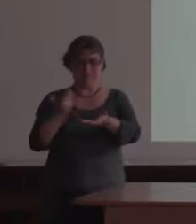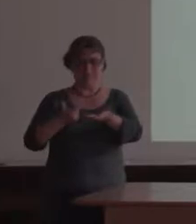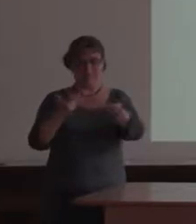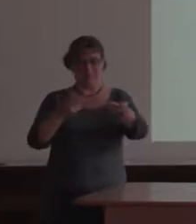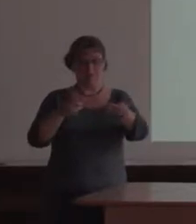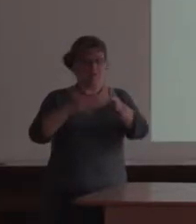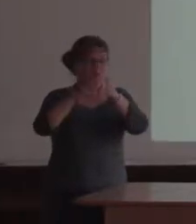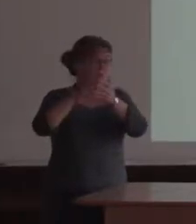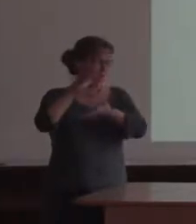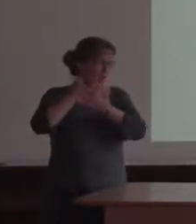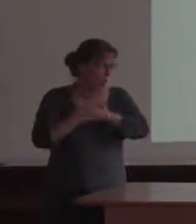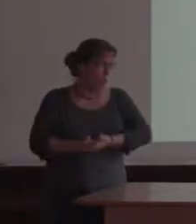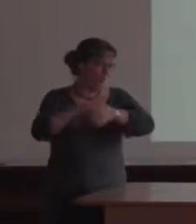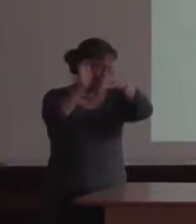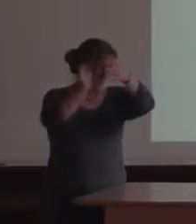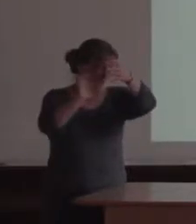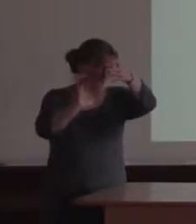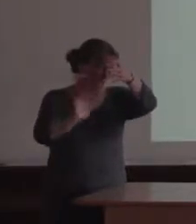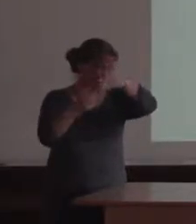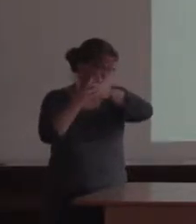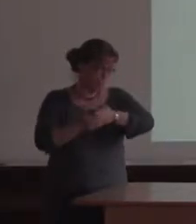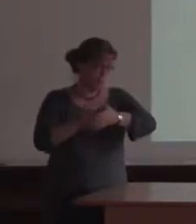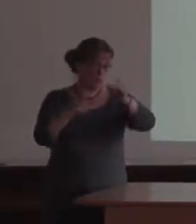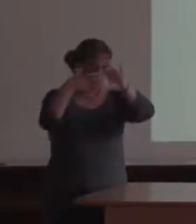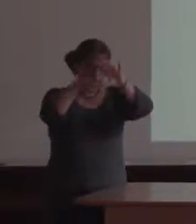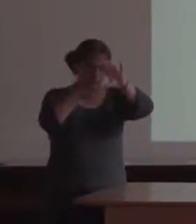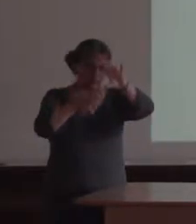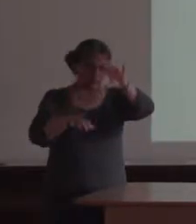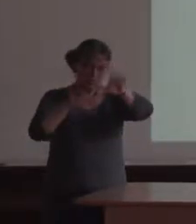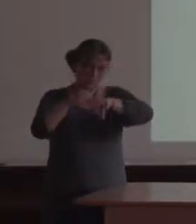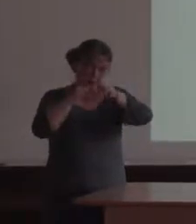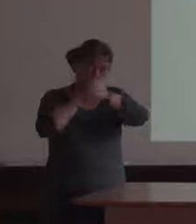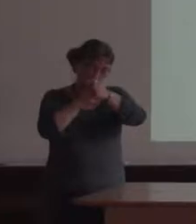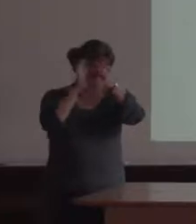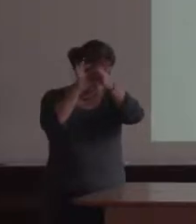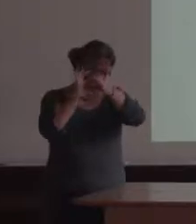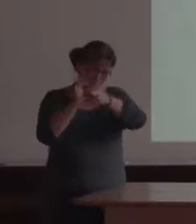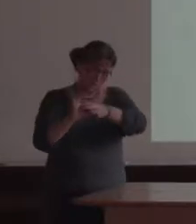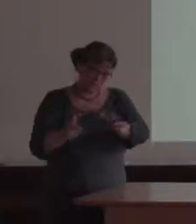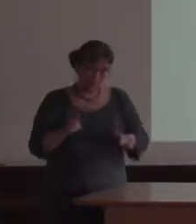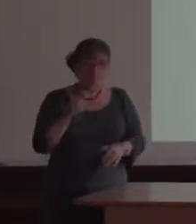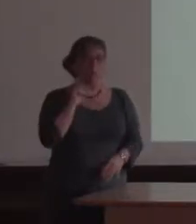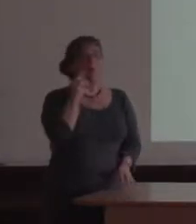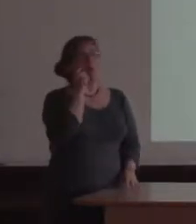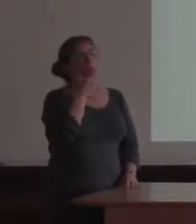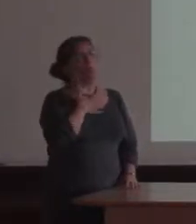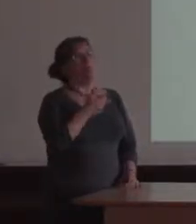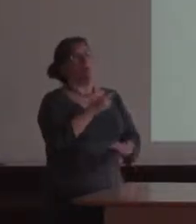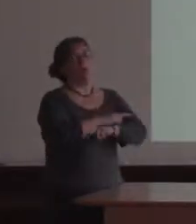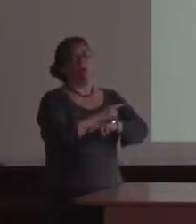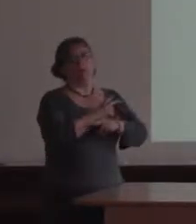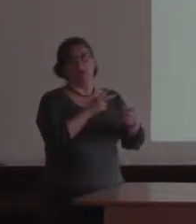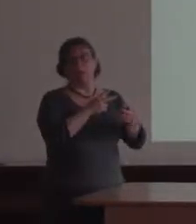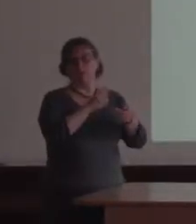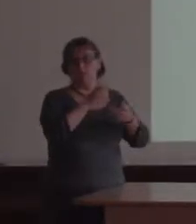cérémonies pour écrire un texte. Il faut hériter d'une certaine classe, implémenter une méthode, etc. PyTest permet d'écrire des tests avec très peu de